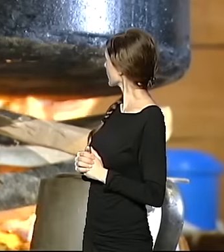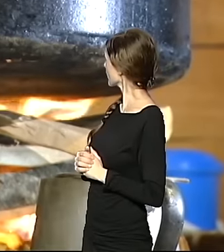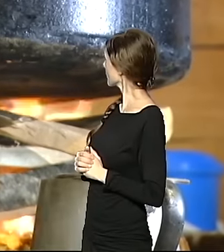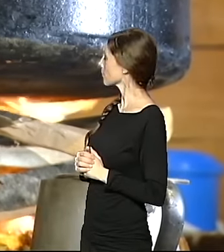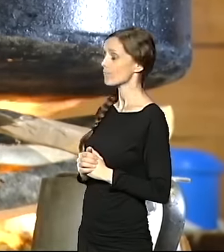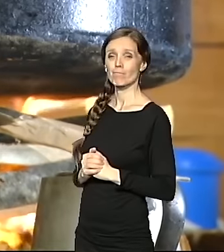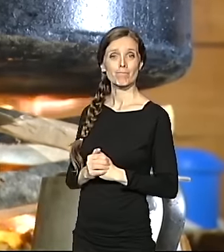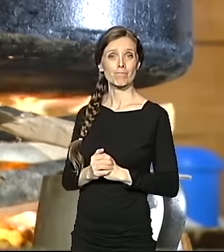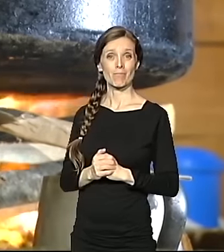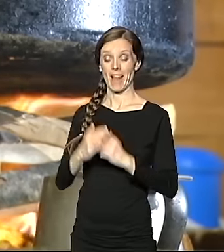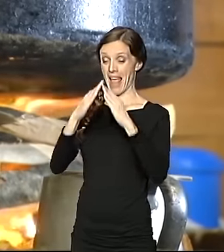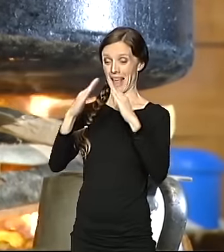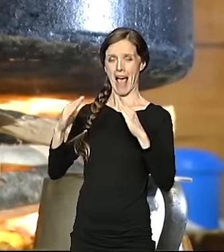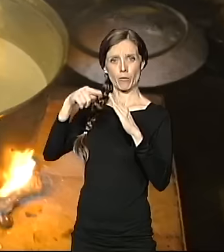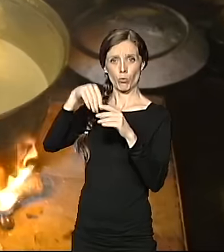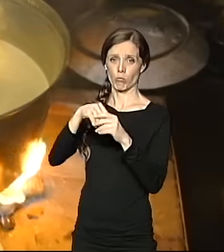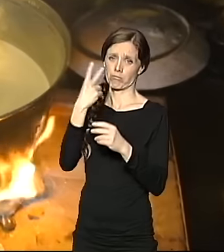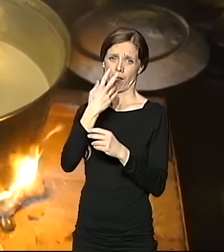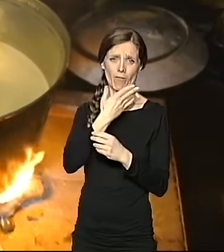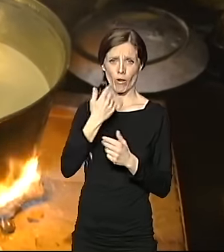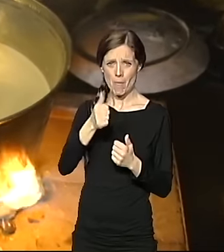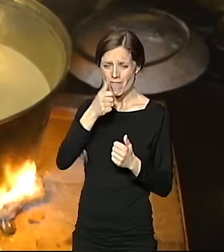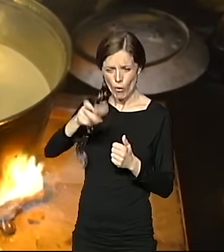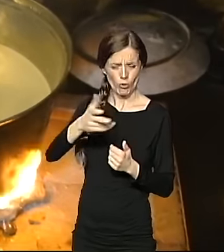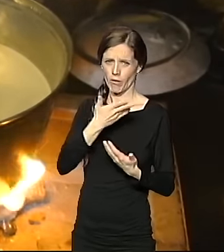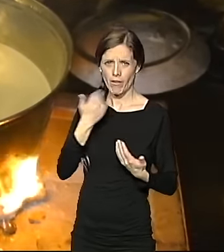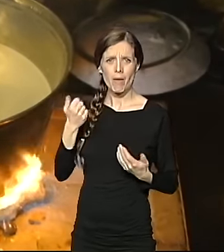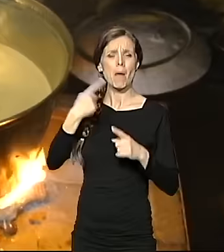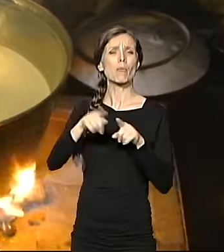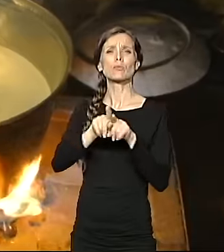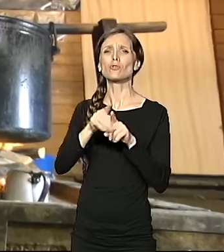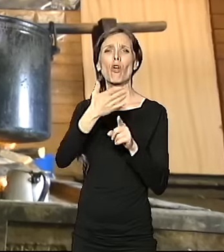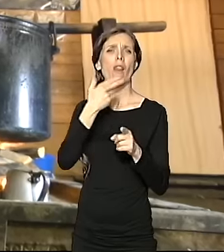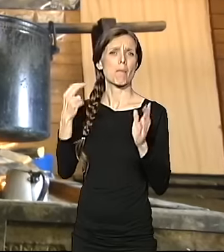U Katunu, naravno, nema vode ni struje.